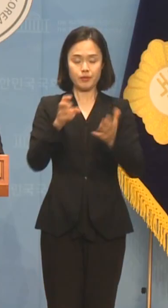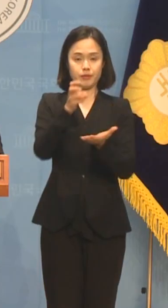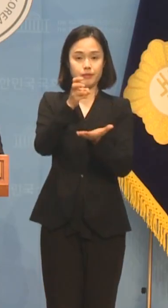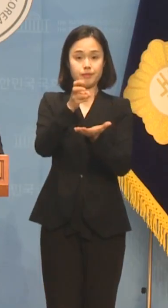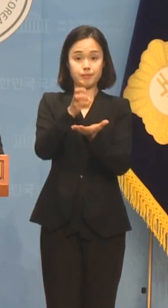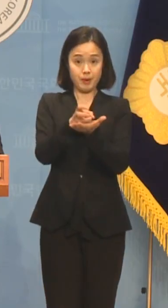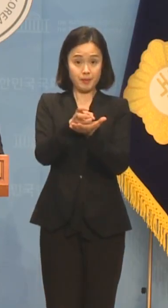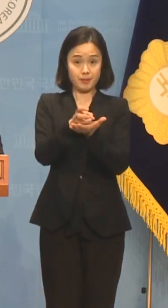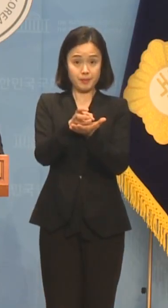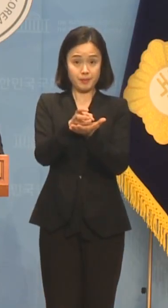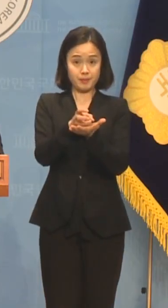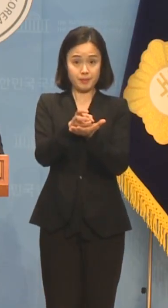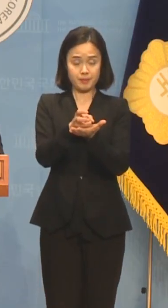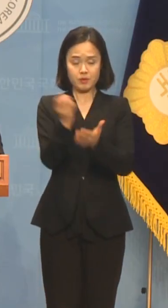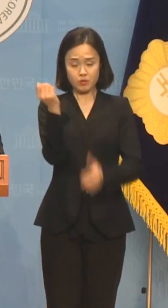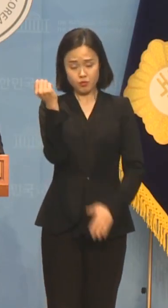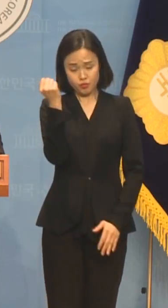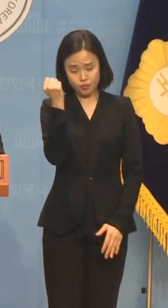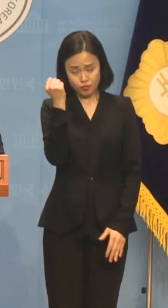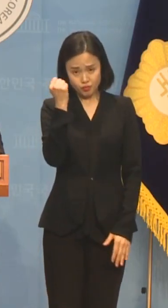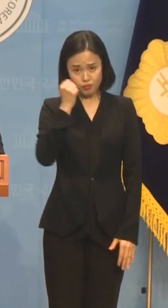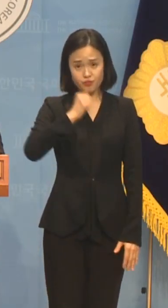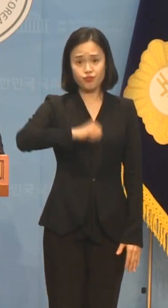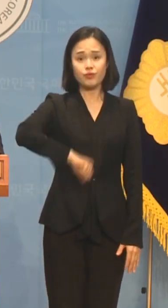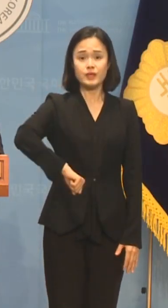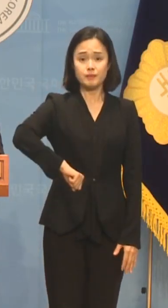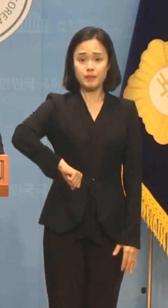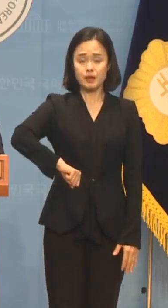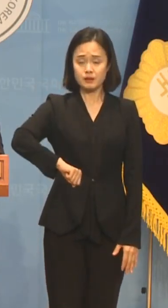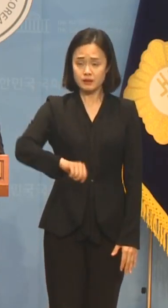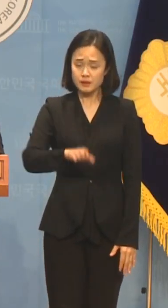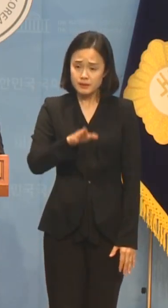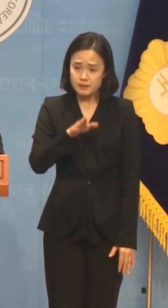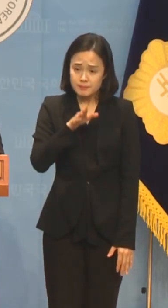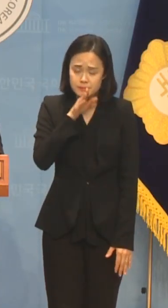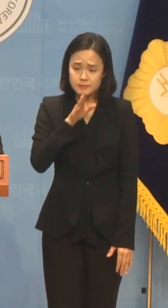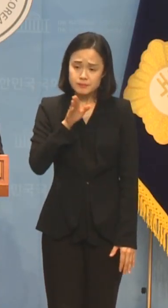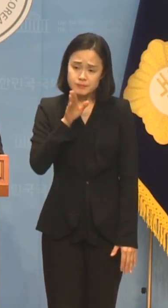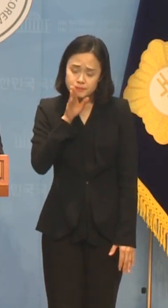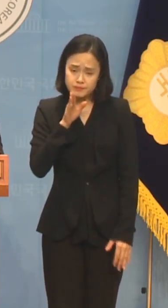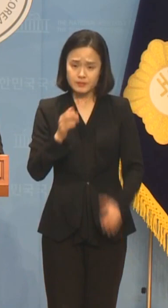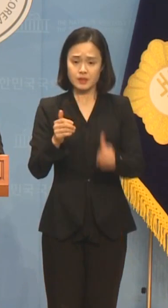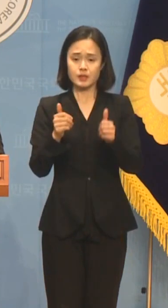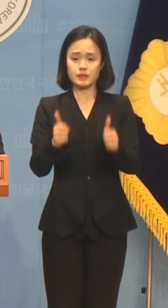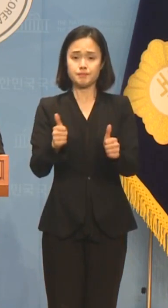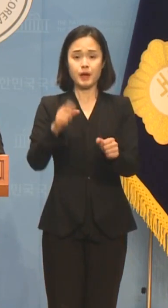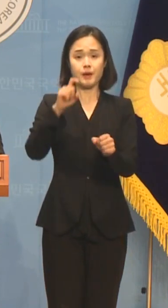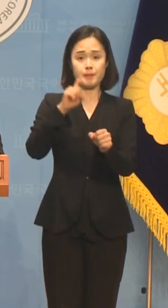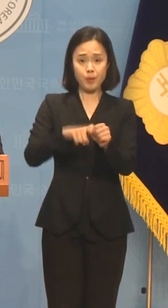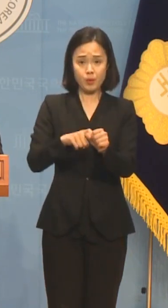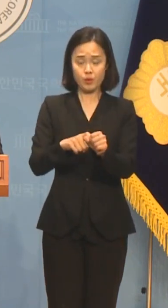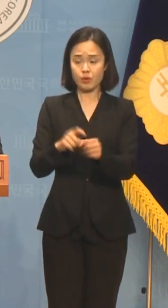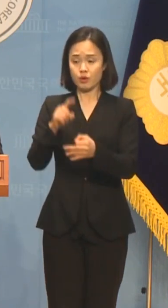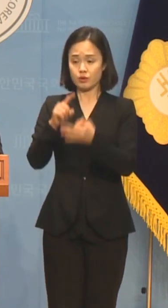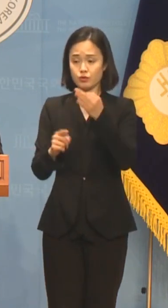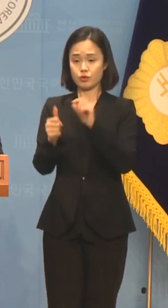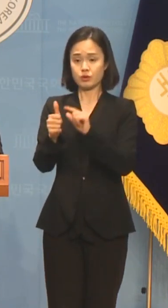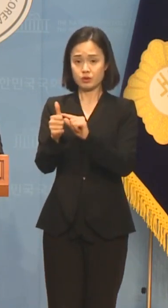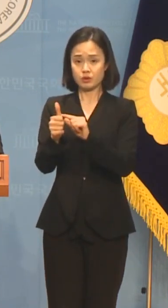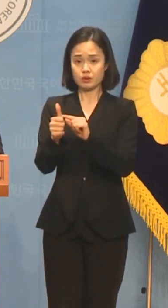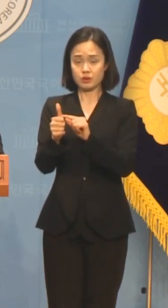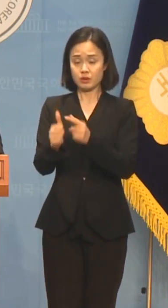법률을 중대하게 위반했는지 여부입니다. 따라서 윤석열의 탄핵을 추진 중인 국회